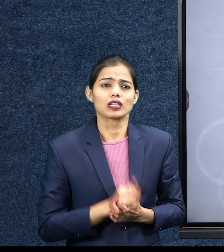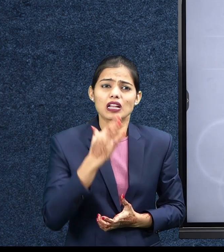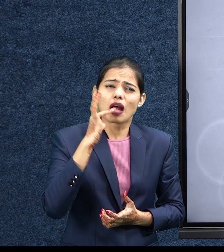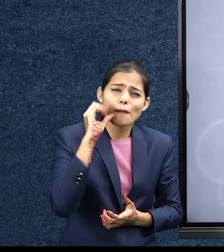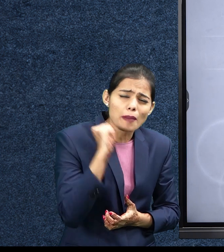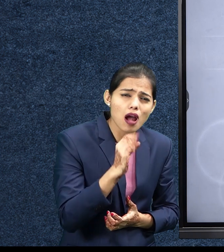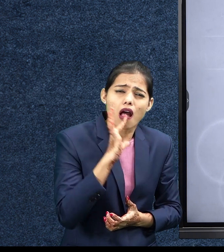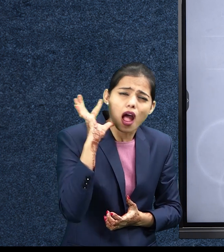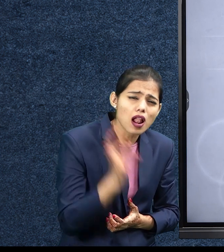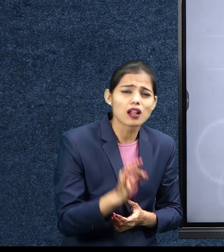नक्की घटना,